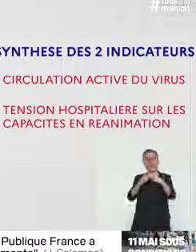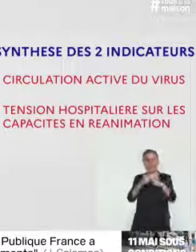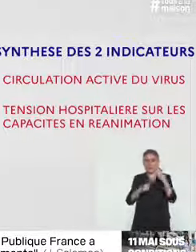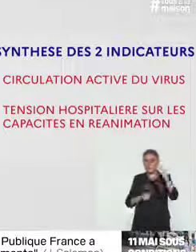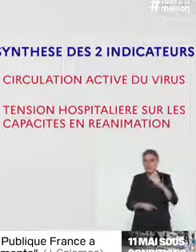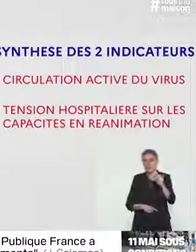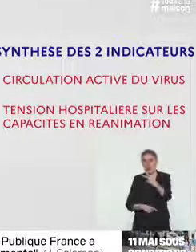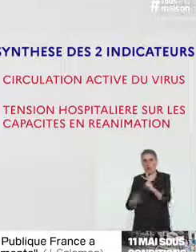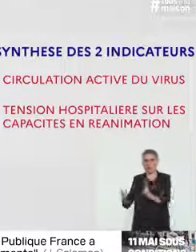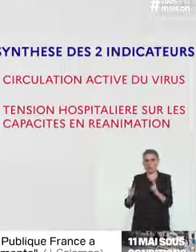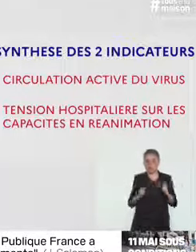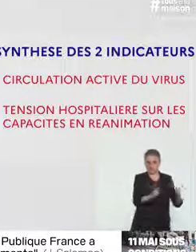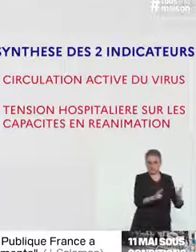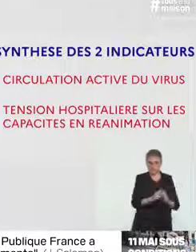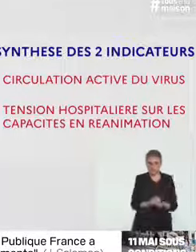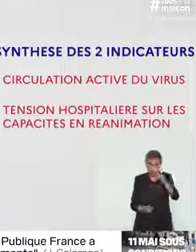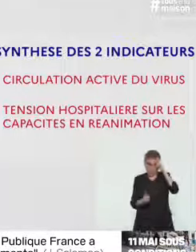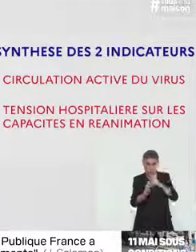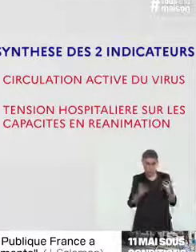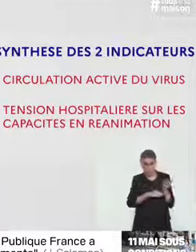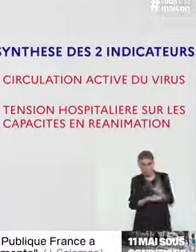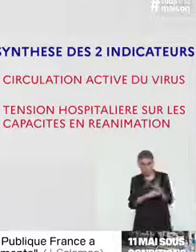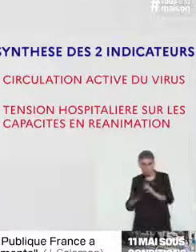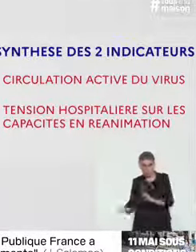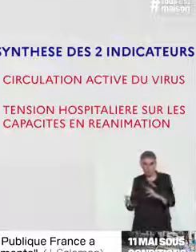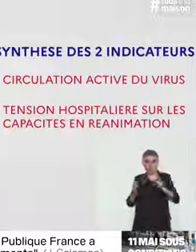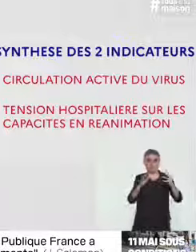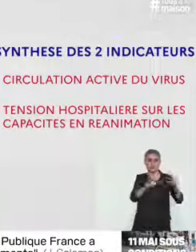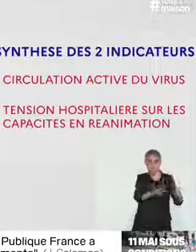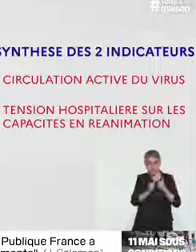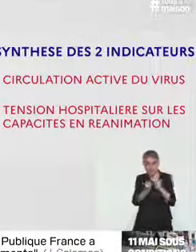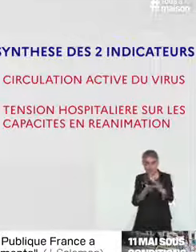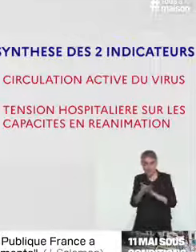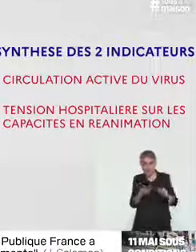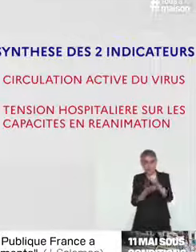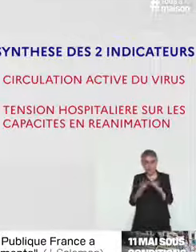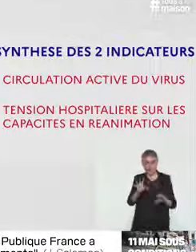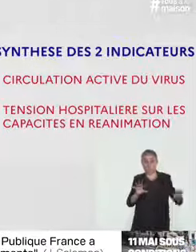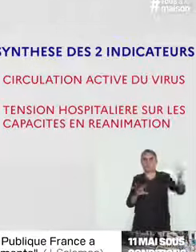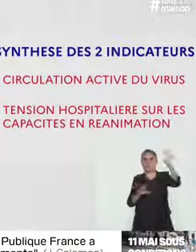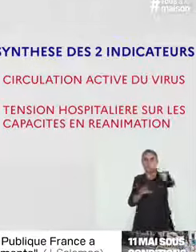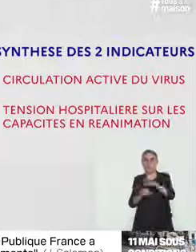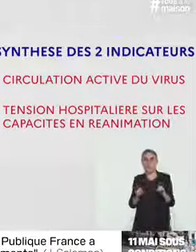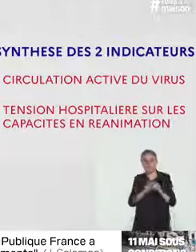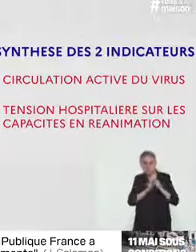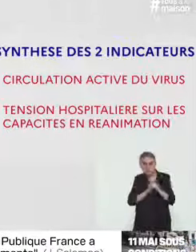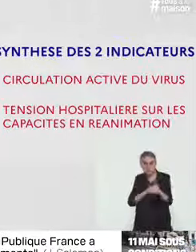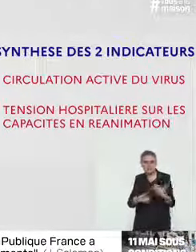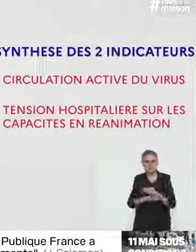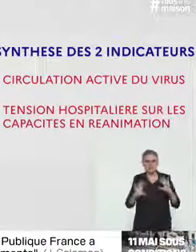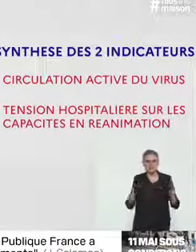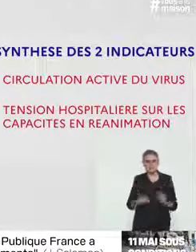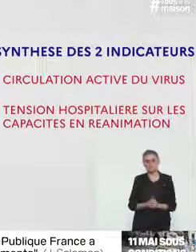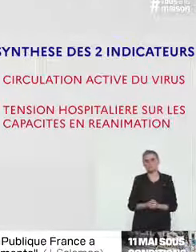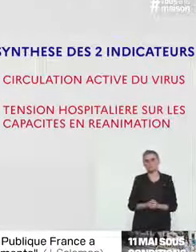3 seuils pour bien montrer l'évolution différentielle de l'épidémie en fonction des territoires et expliquer la façon de procéder.